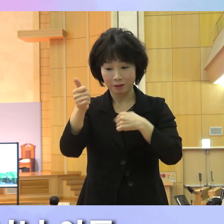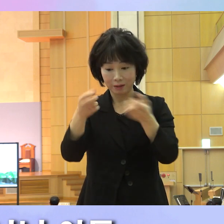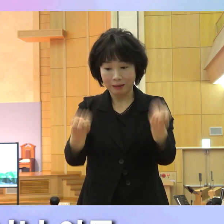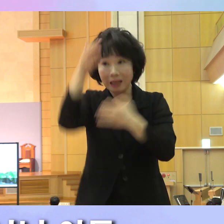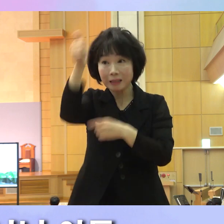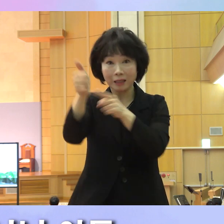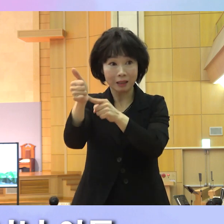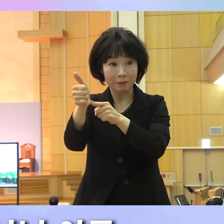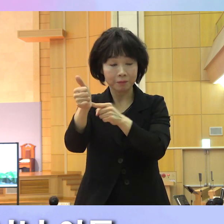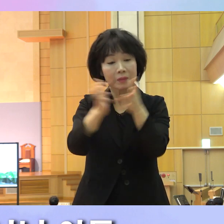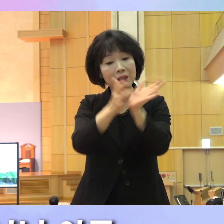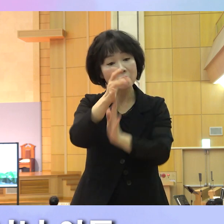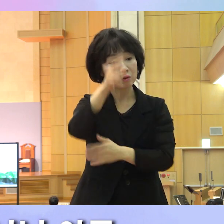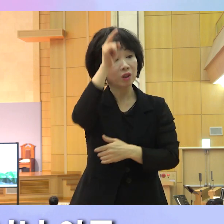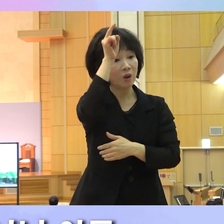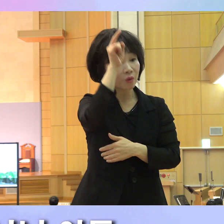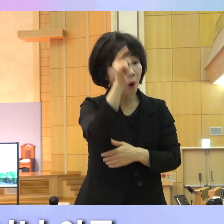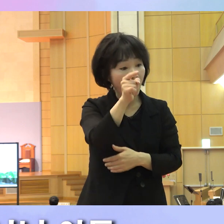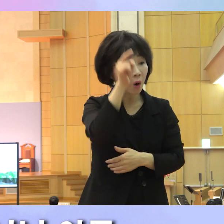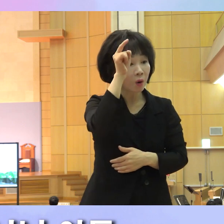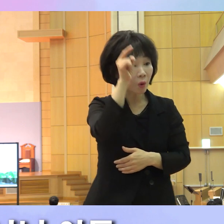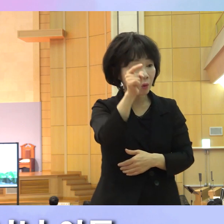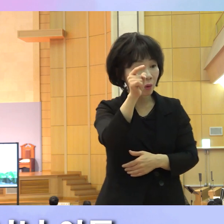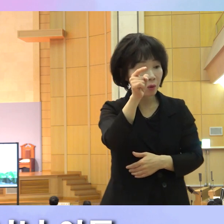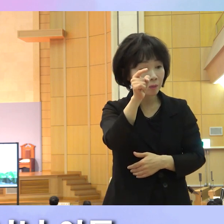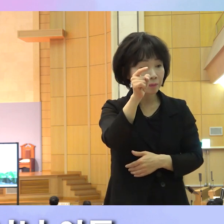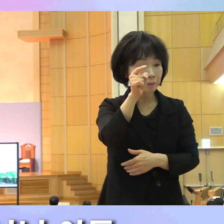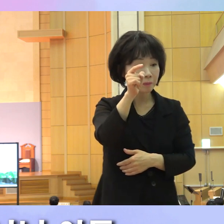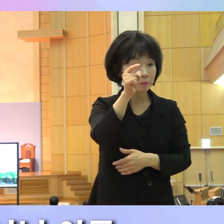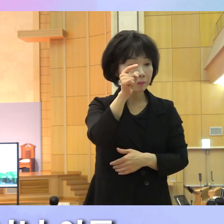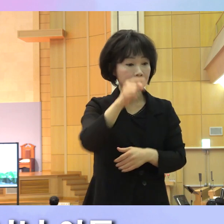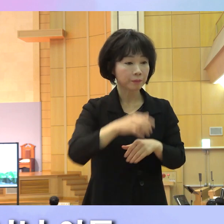있어요. 예수님을 지금